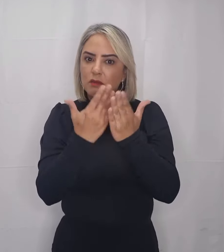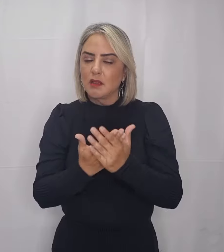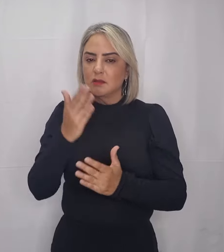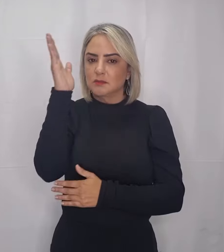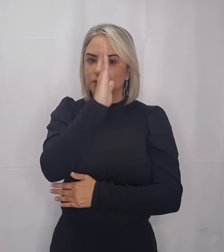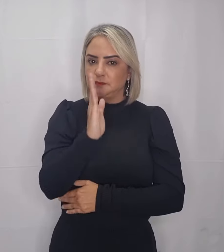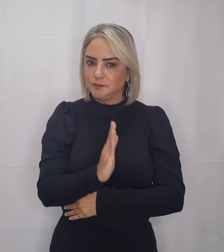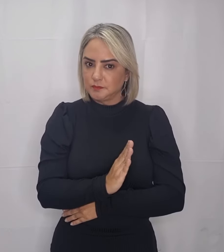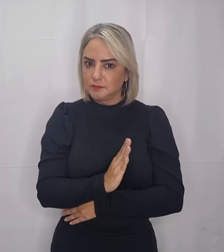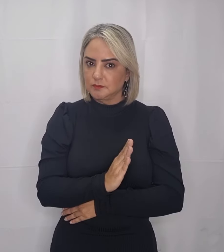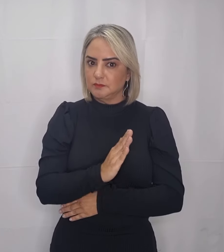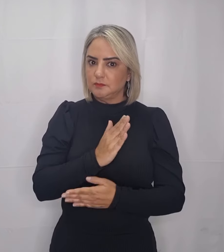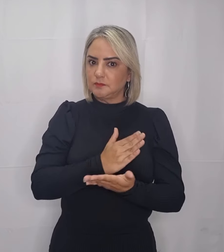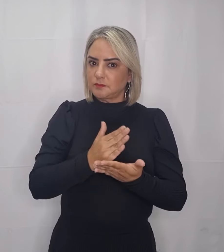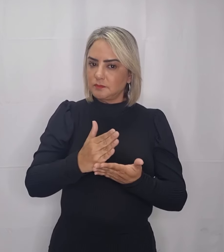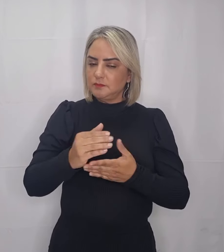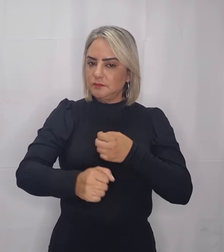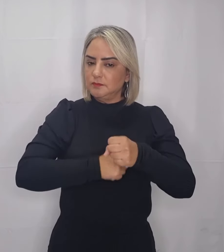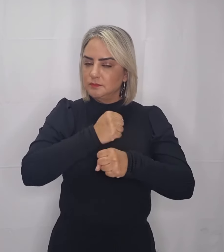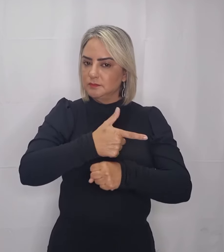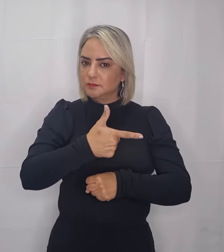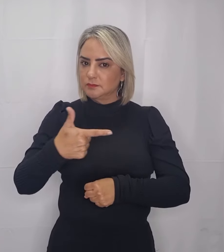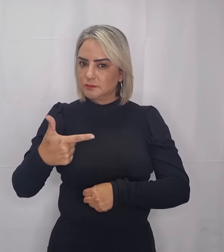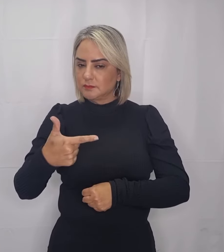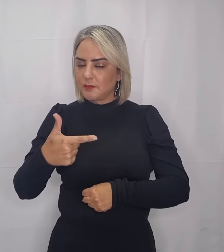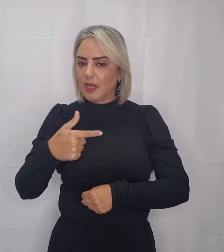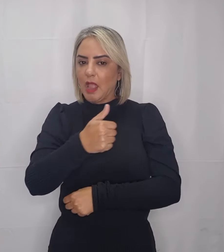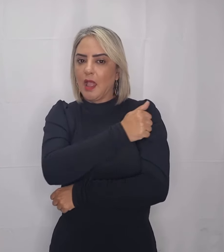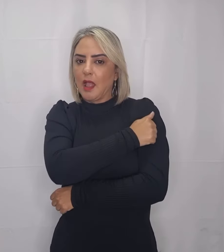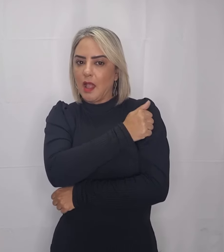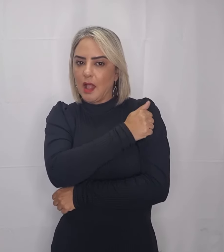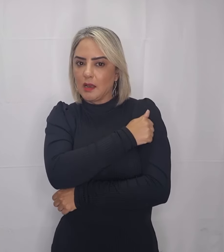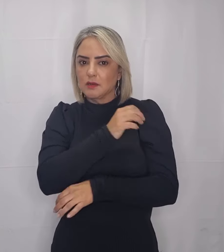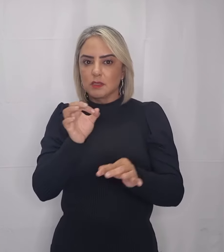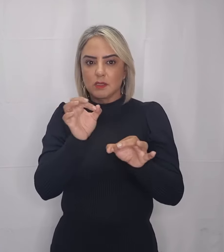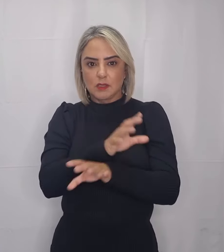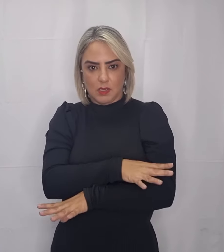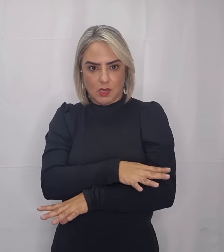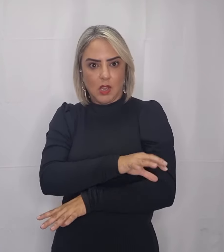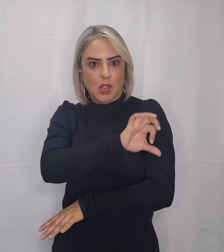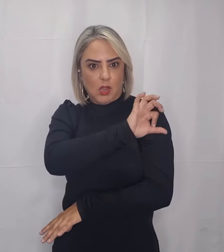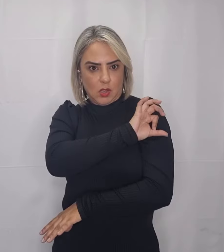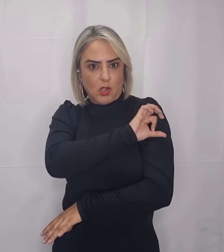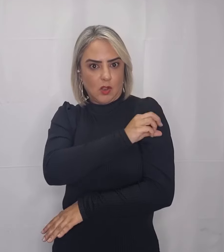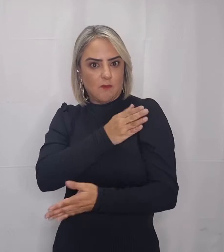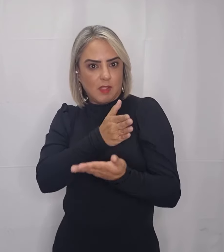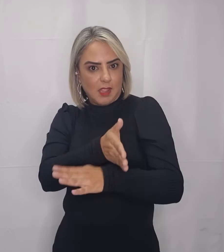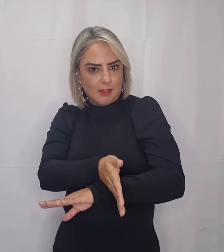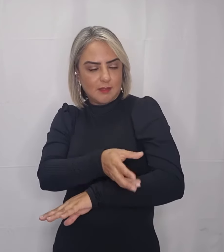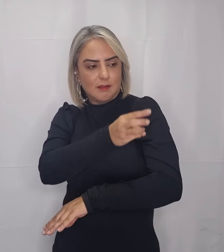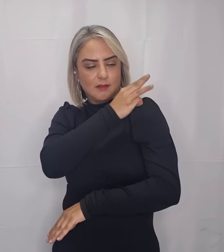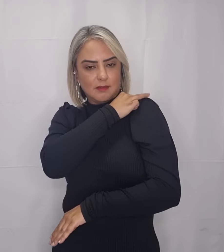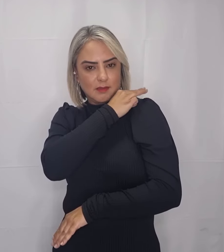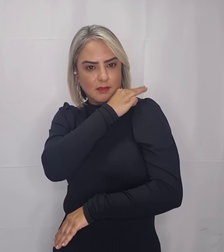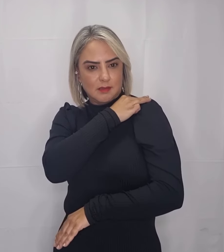a partir deste ano, para os alunos que concluíram o ensino fundamental e até 2024